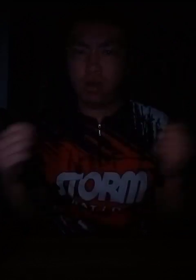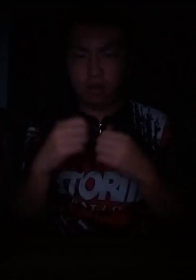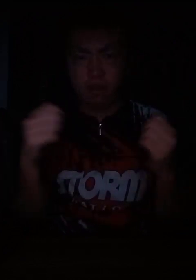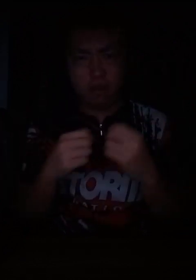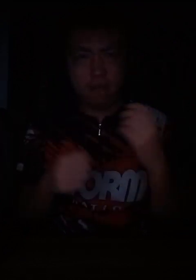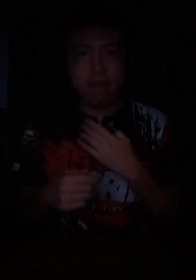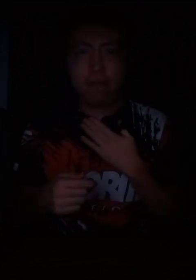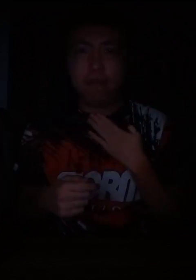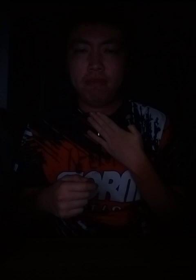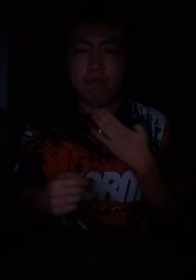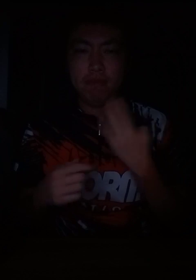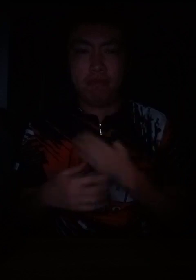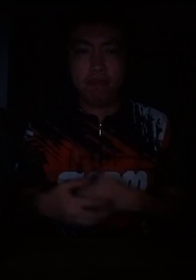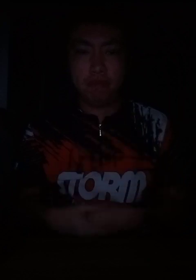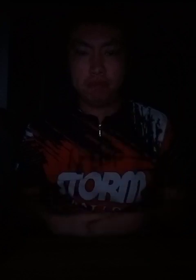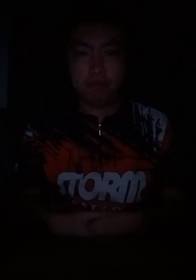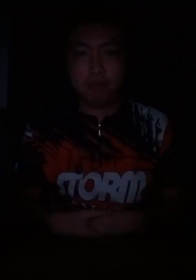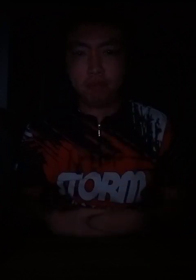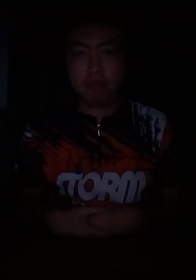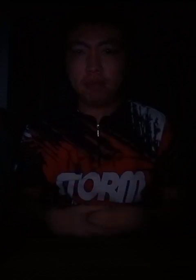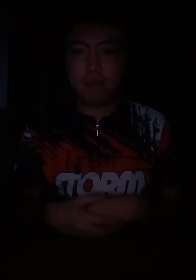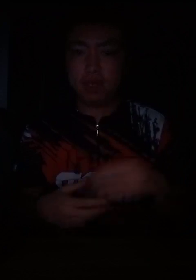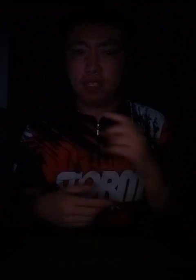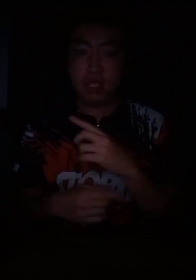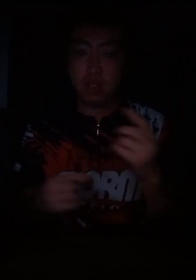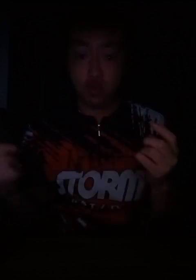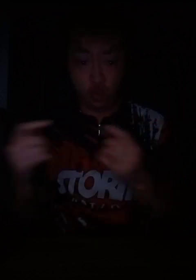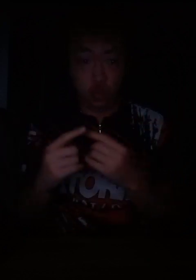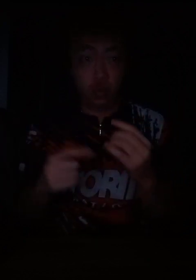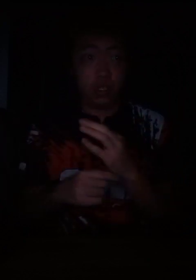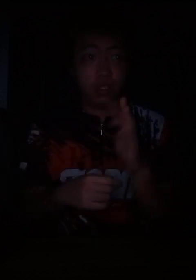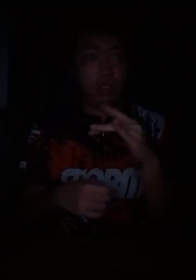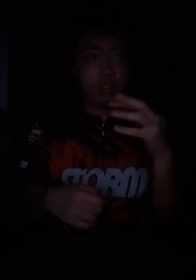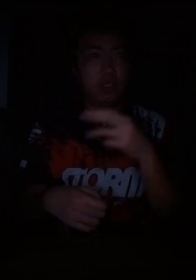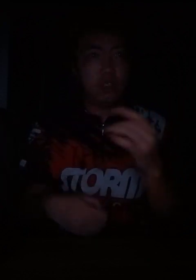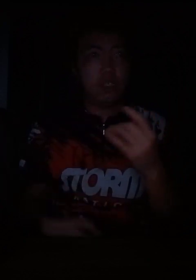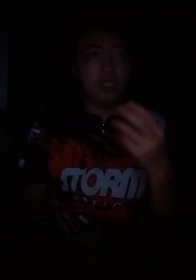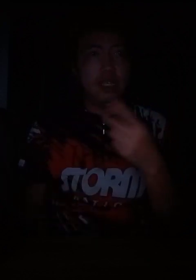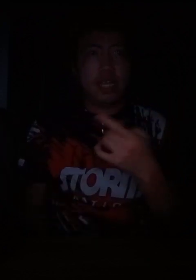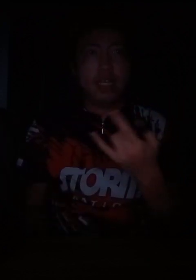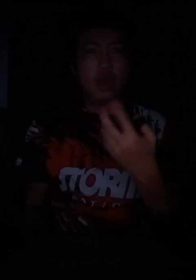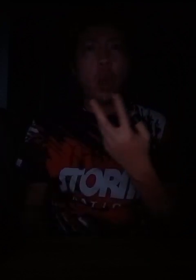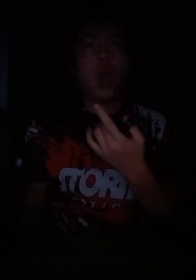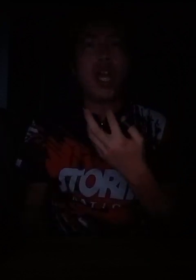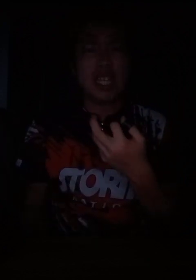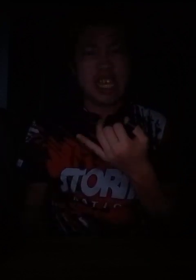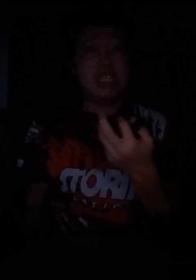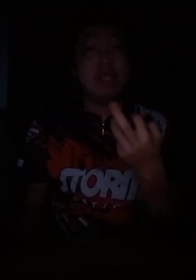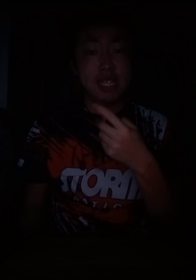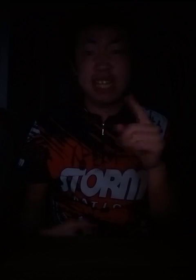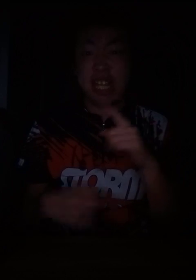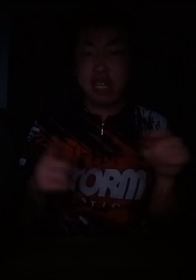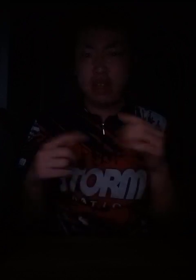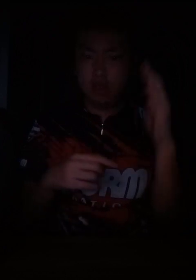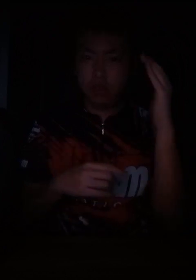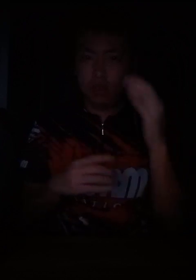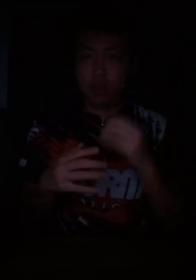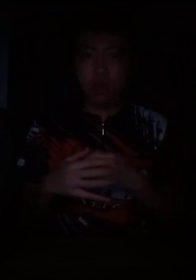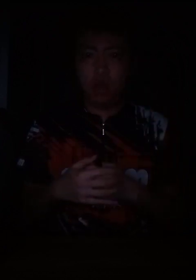당했다는 신고가 접수됐습니다. 그런데 김 씨가 가해자로 지목한 사람은 다름 아닌 손석희 JTBC 사장이었습니다.